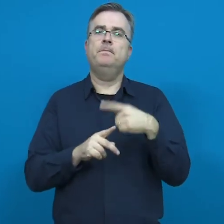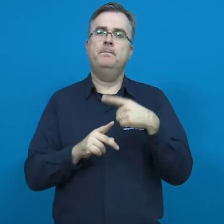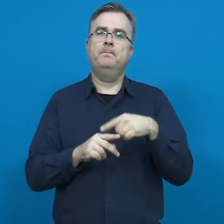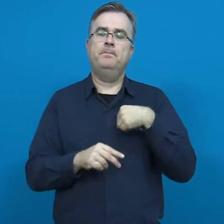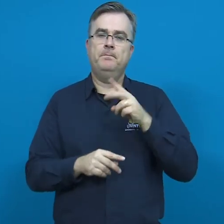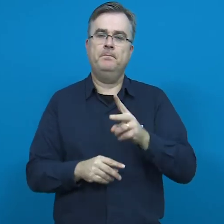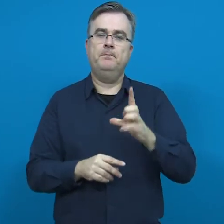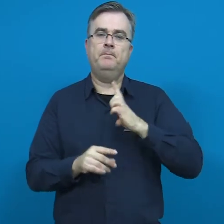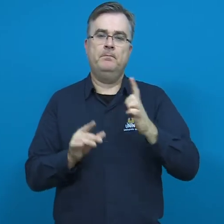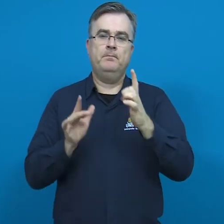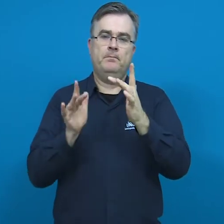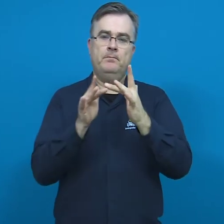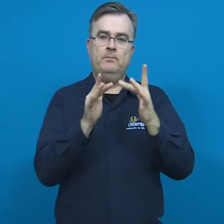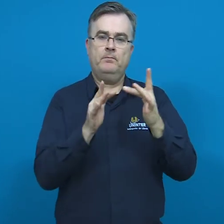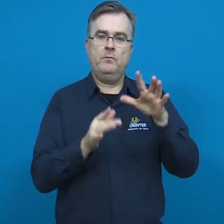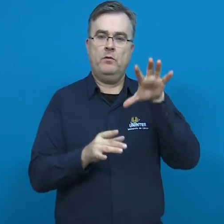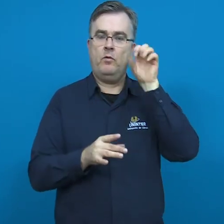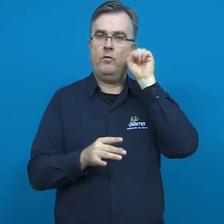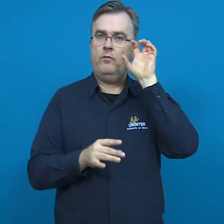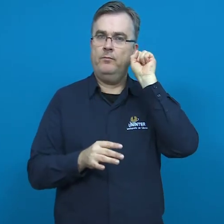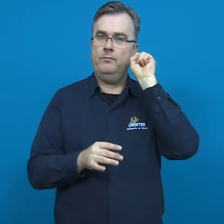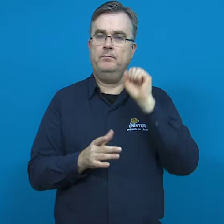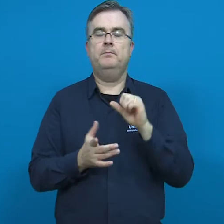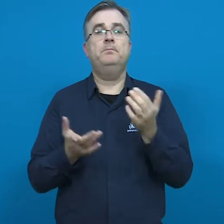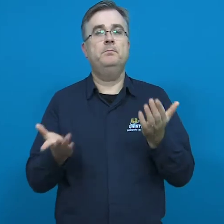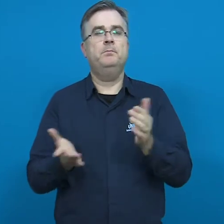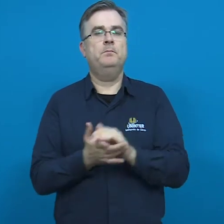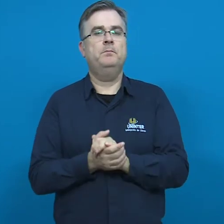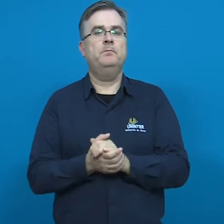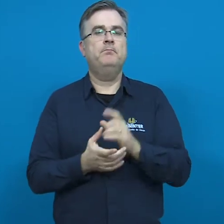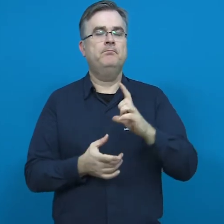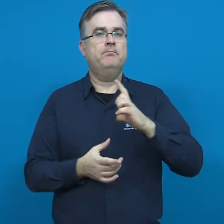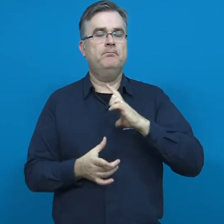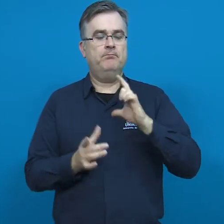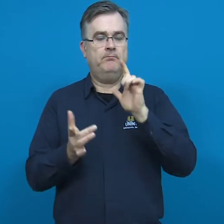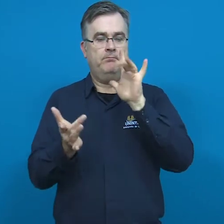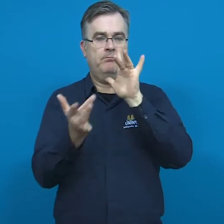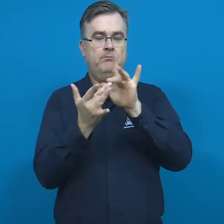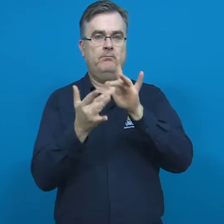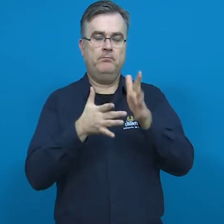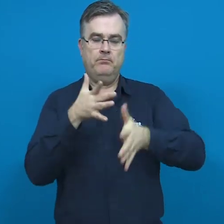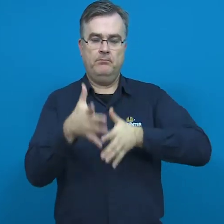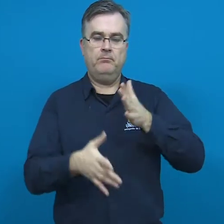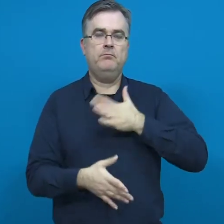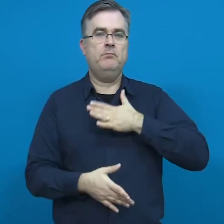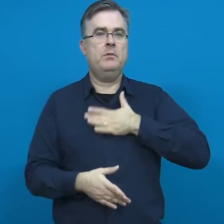profundamente, porque sempre tive contato com ouvintes. Então, quando eu tive